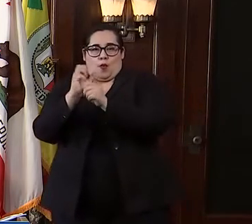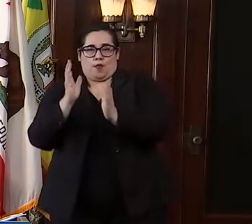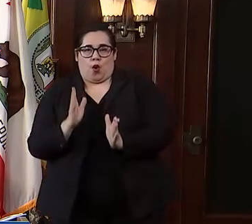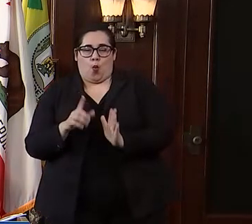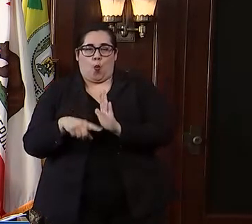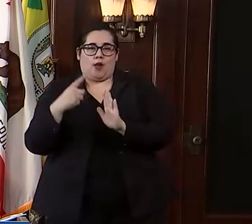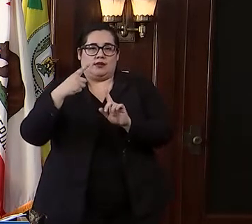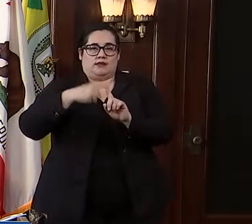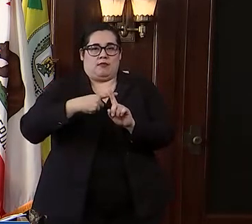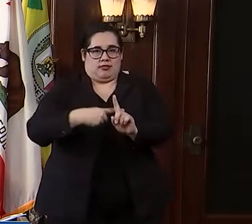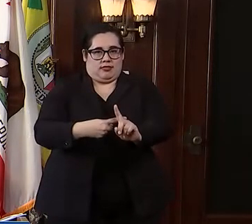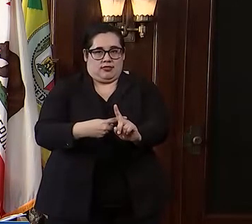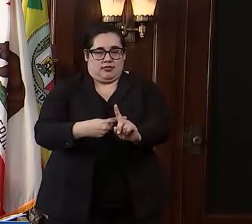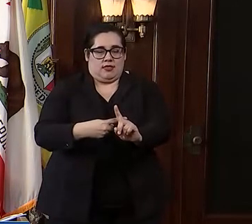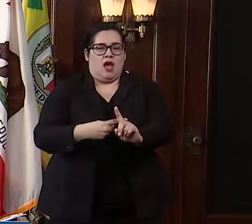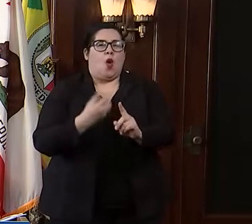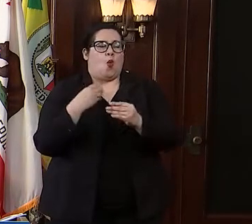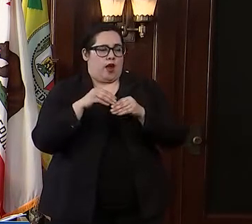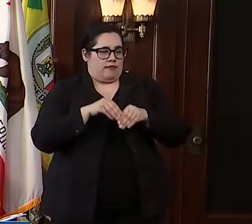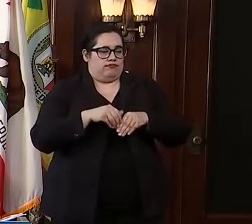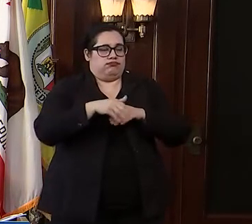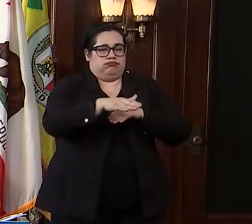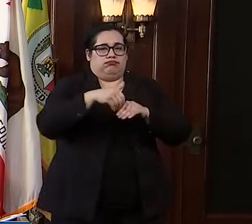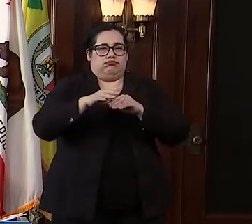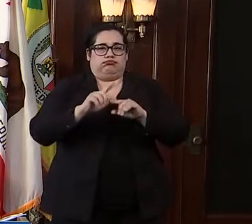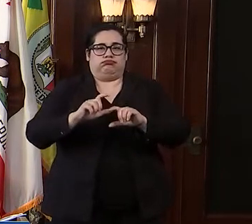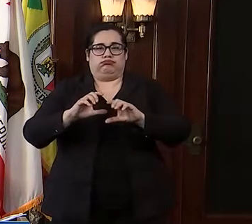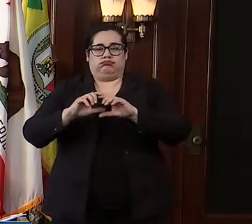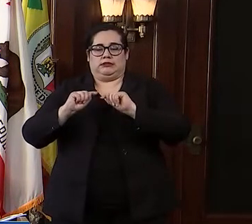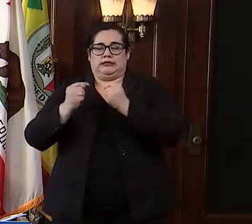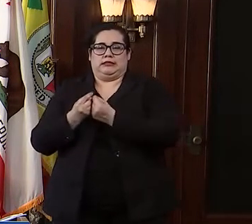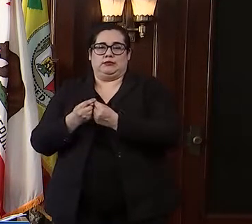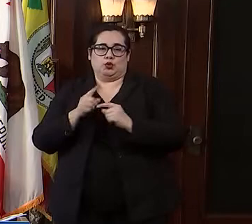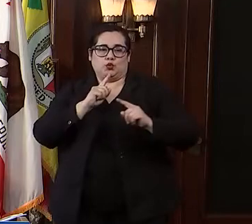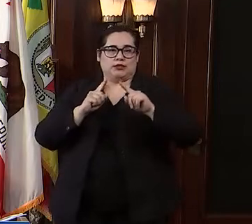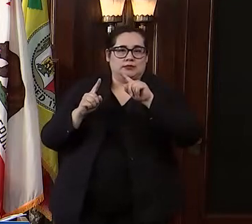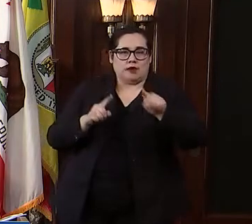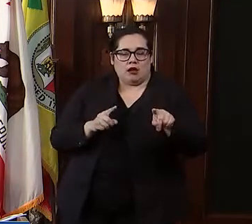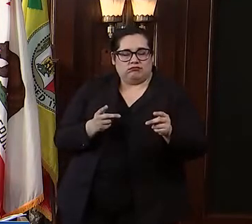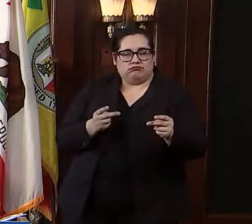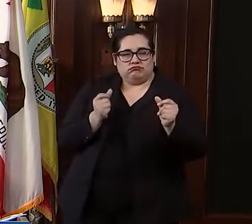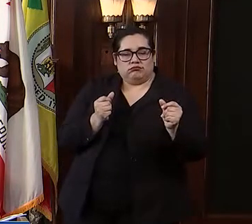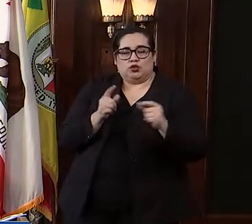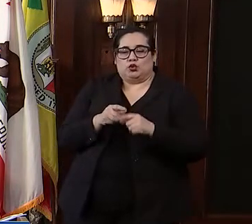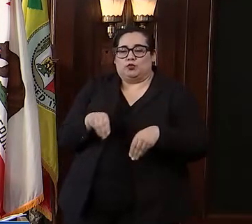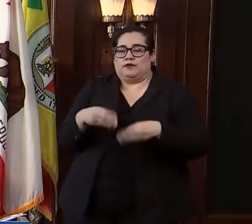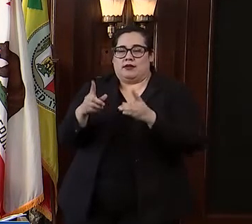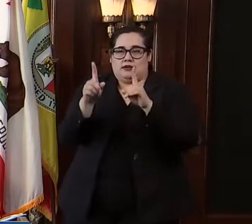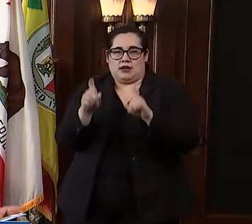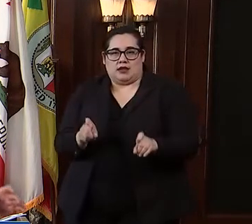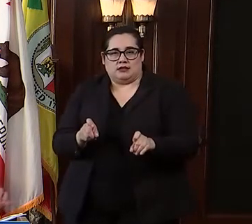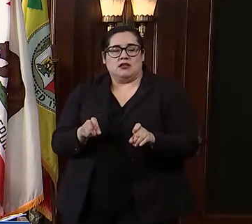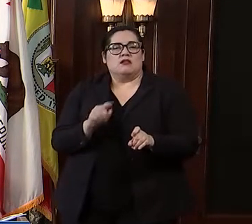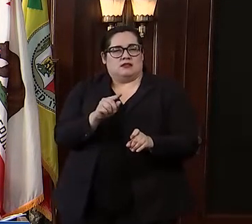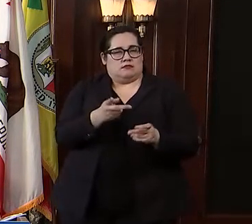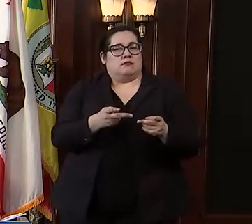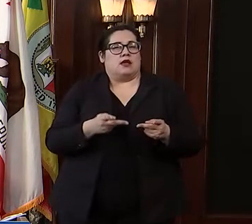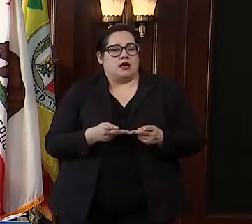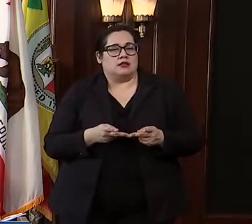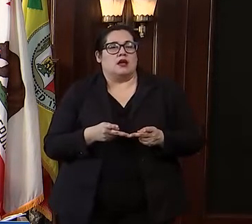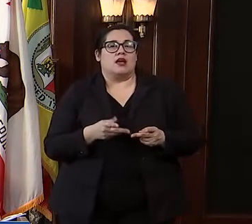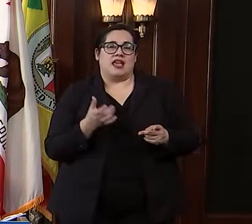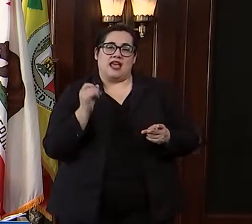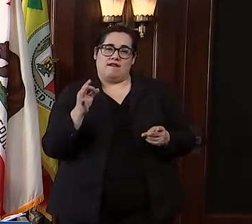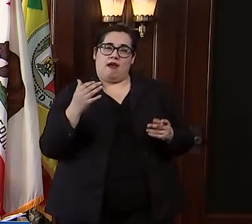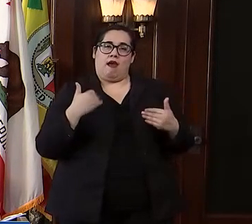al mes y desplegamos a equipos de respuesta rápida para hacer estas pruebas a lugares con